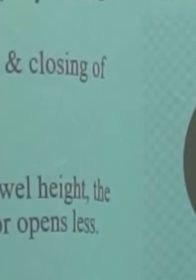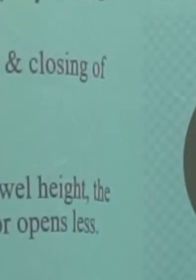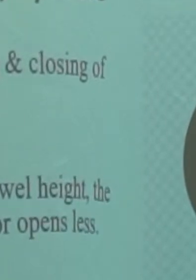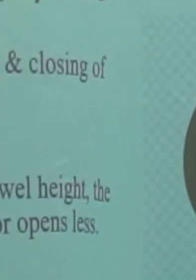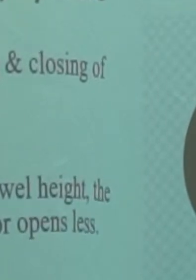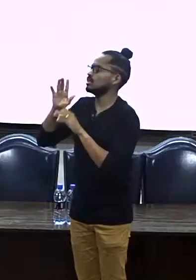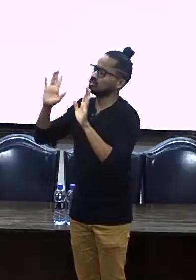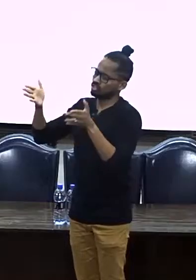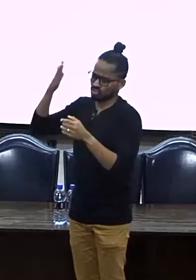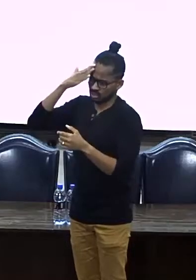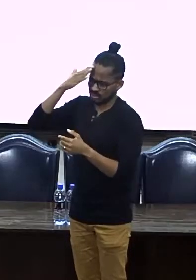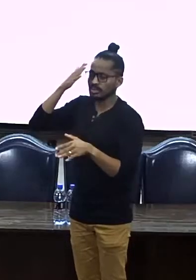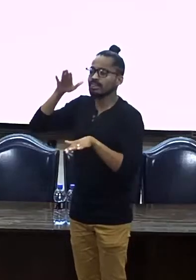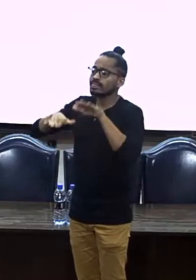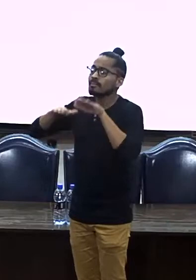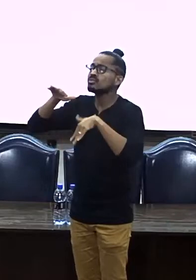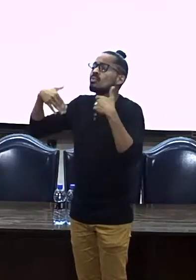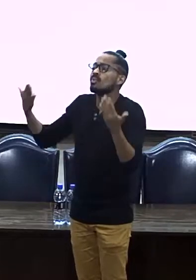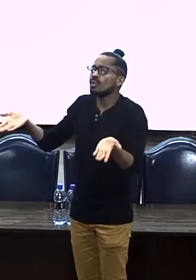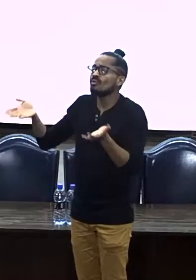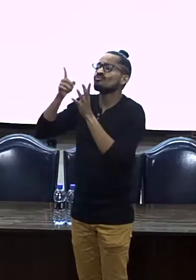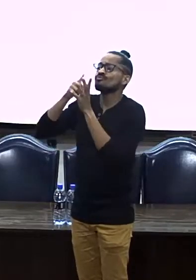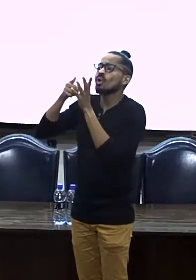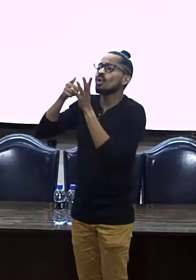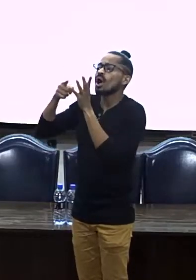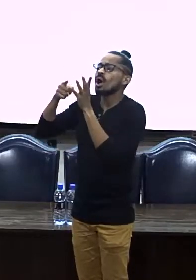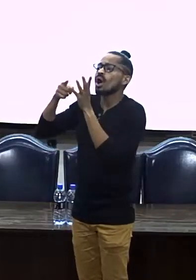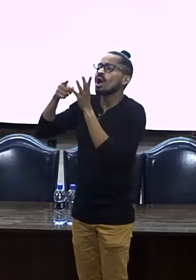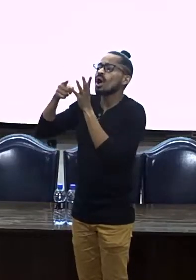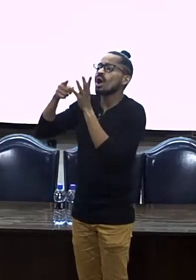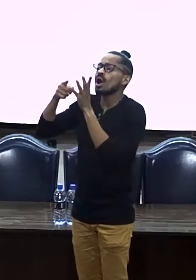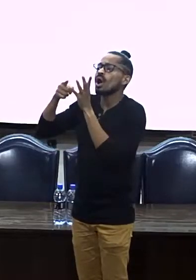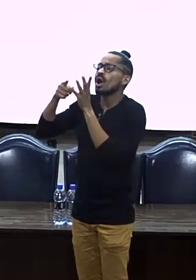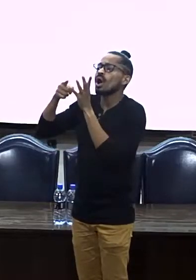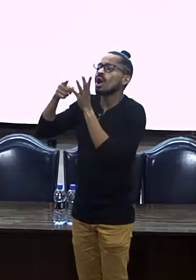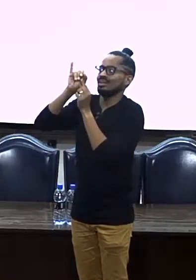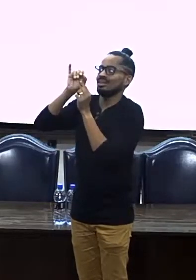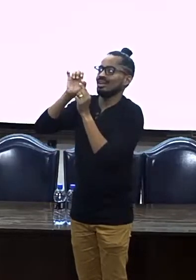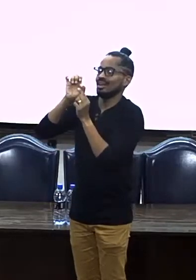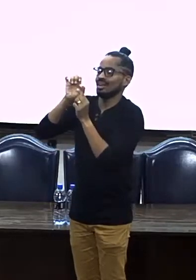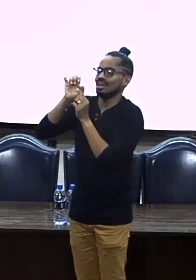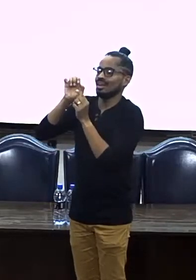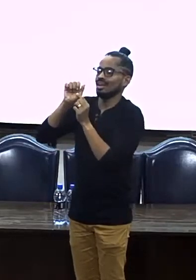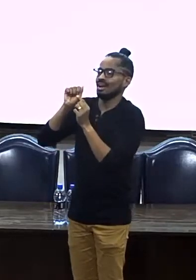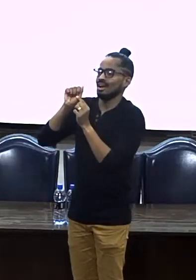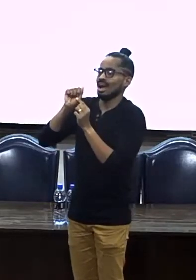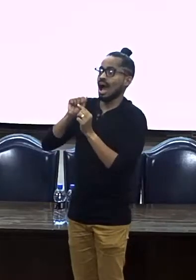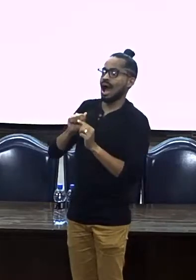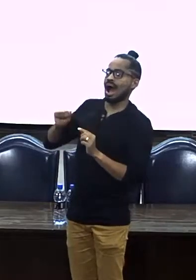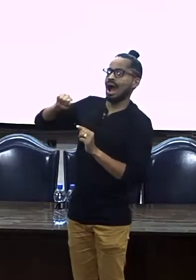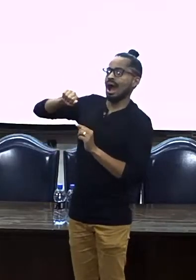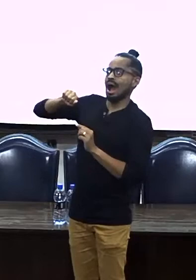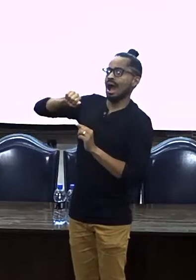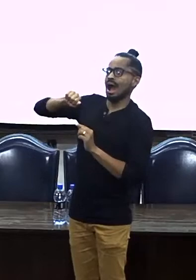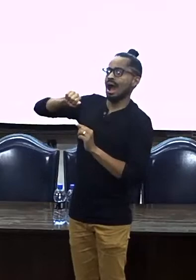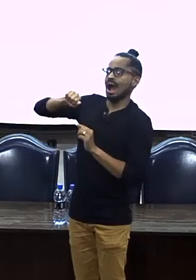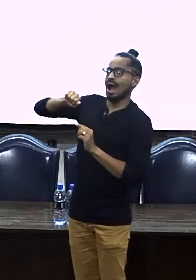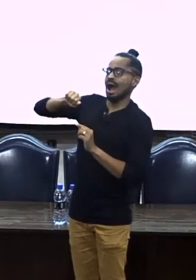on the vowel height, E, A, the mouth opens lower.